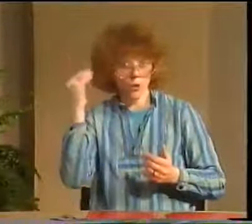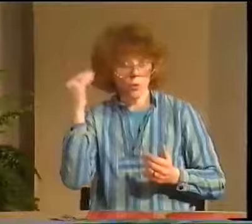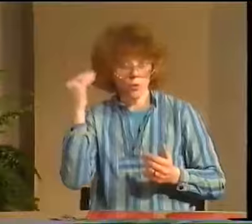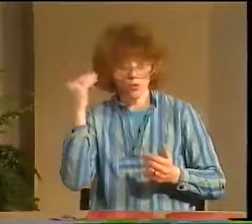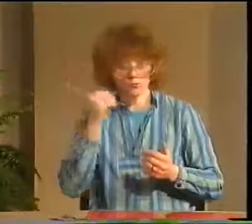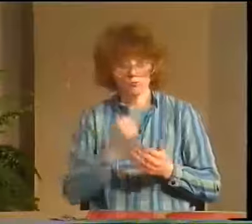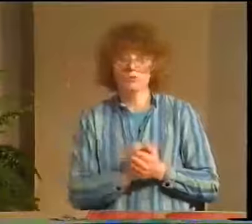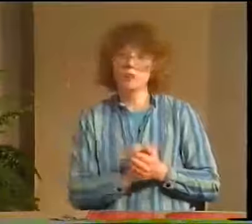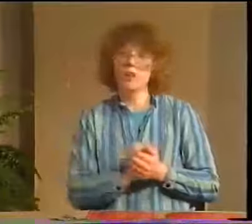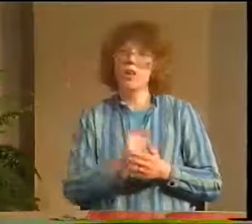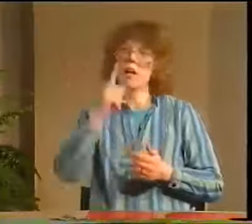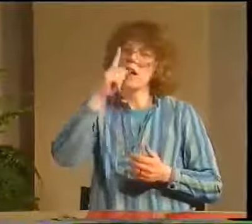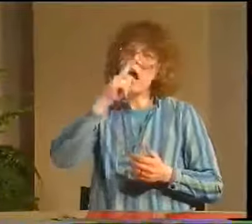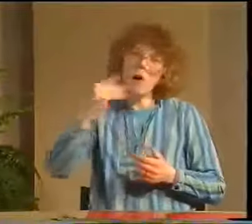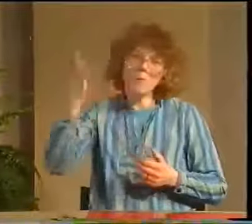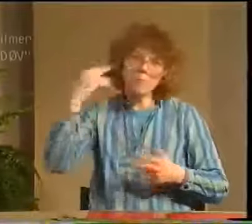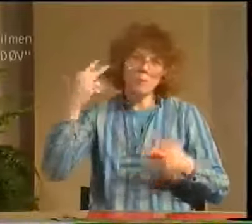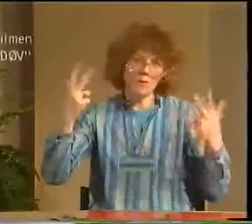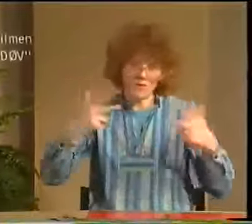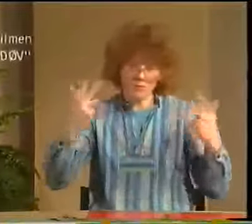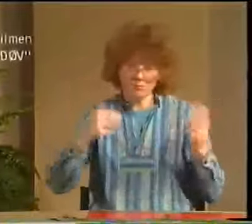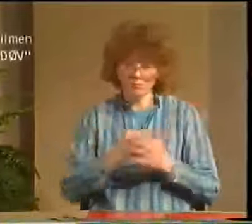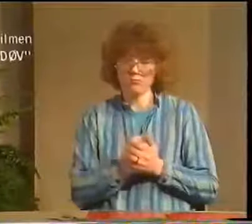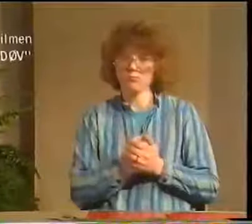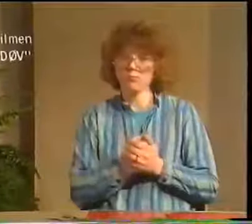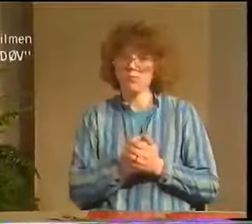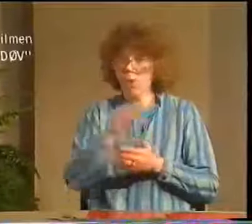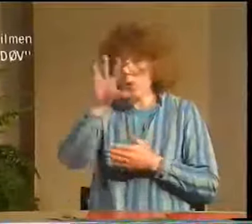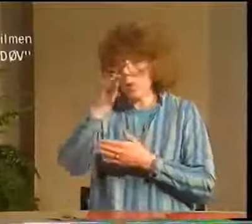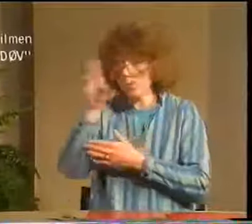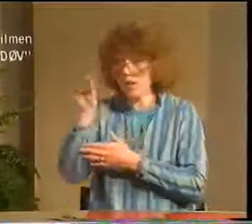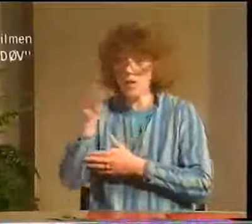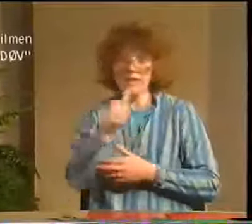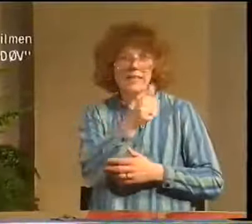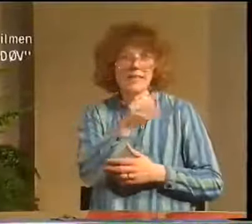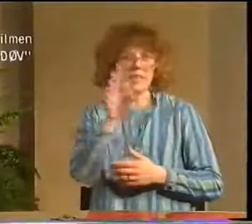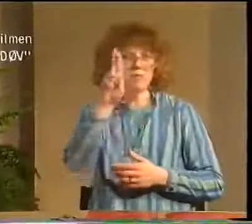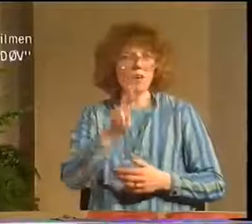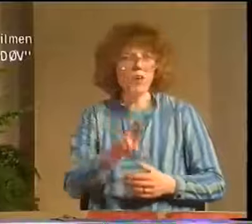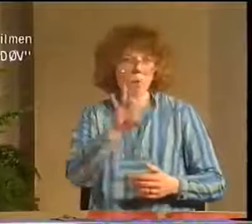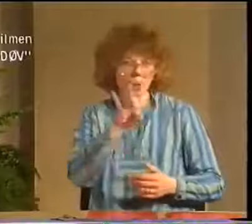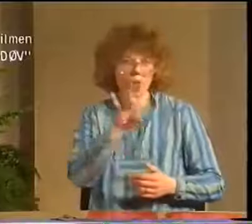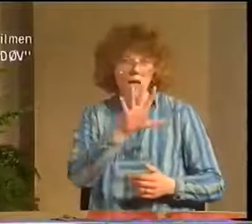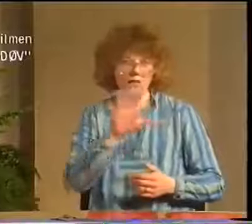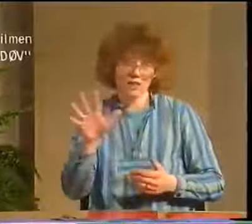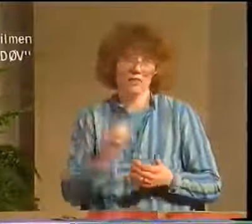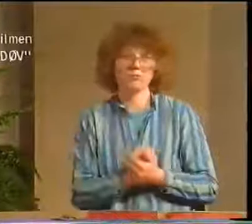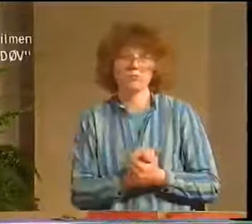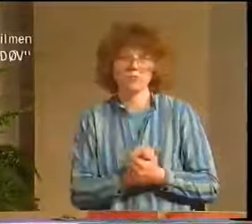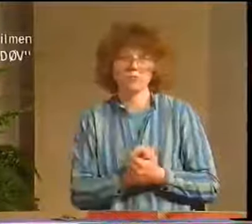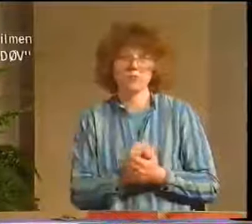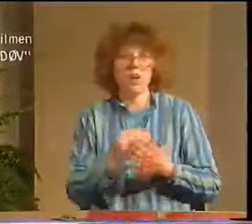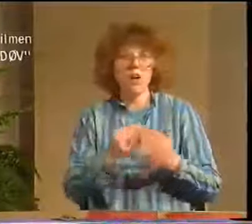Død. Den gamle vild. Optaget i 1958